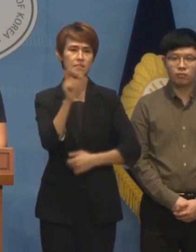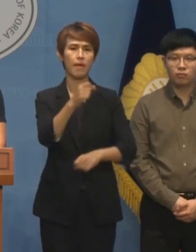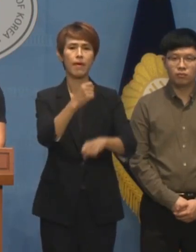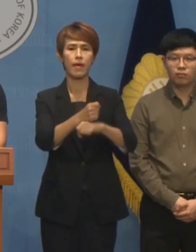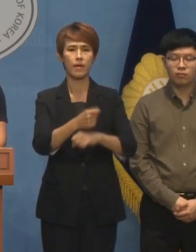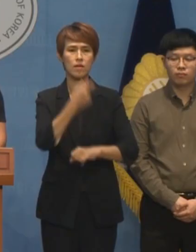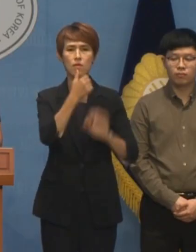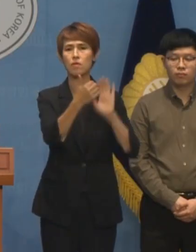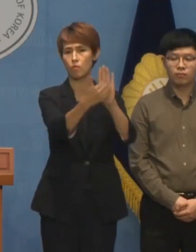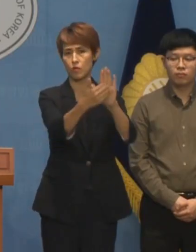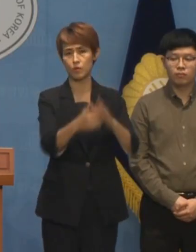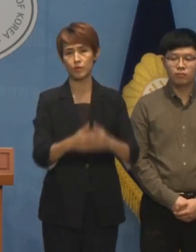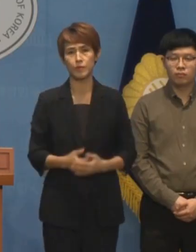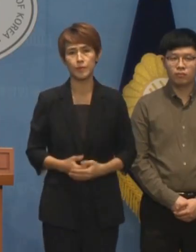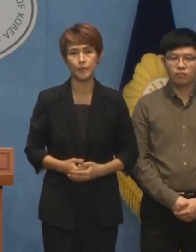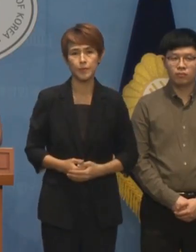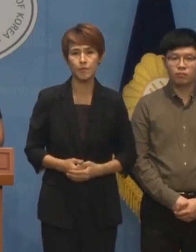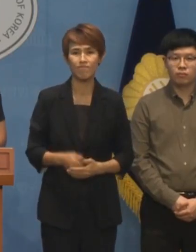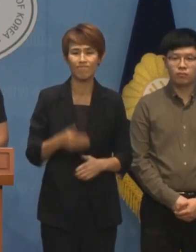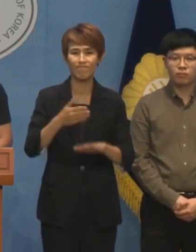감사합니다.